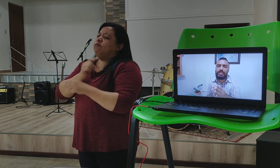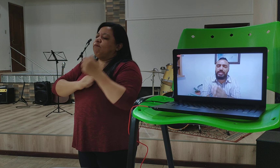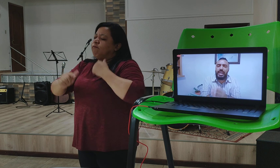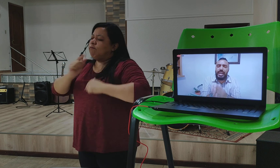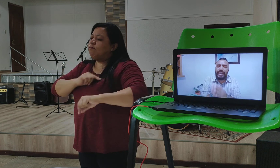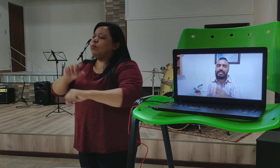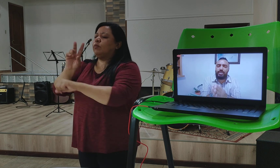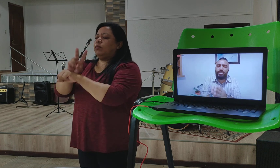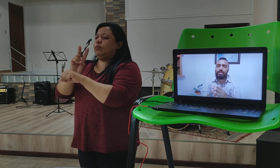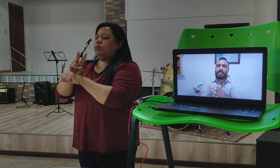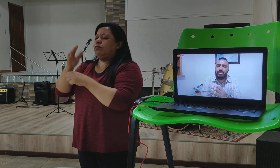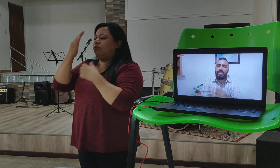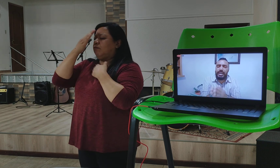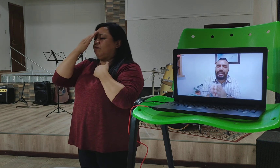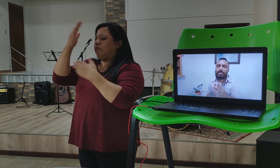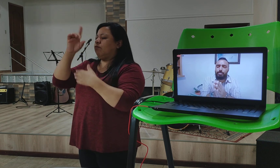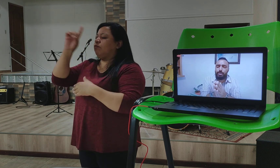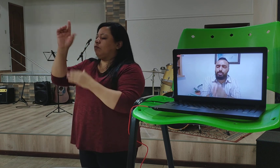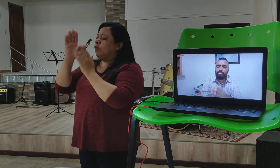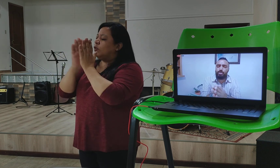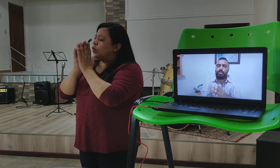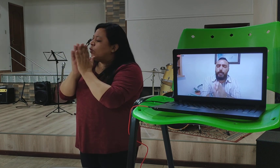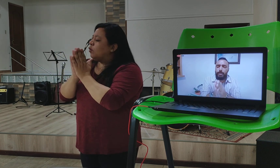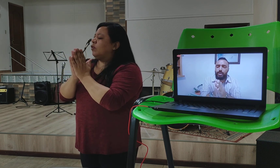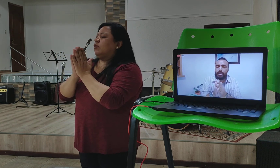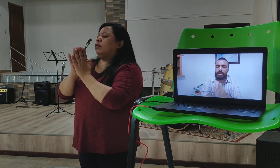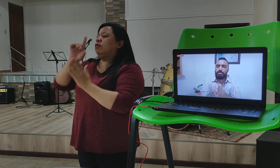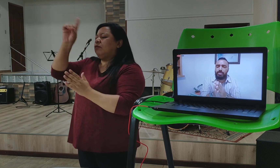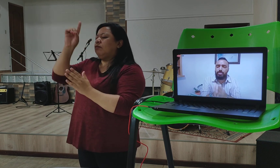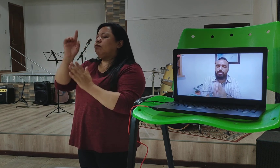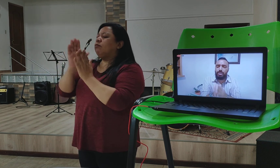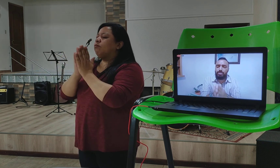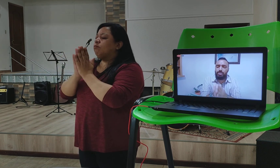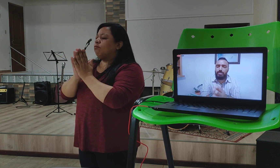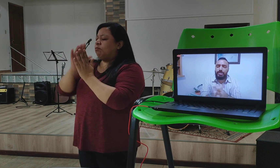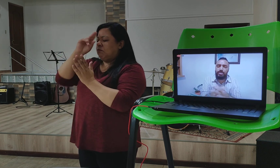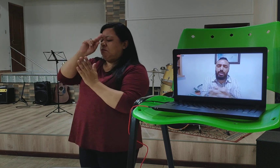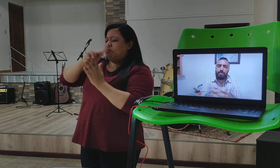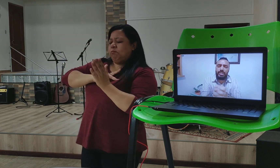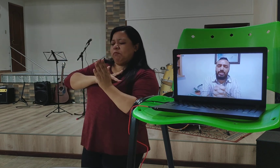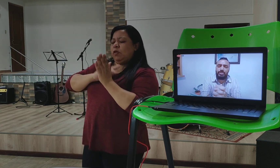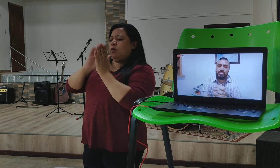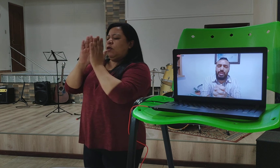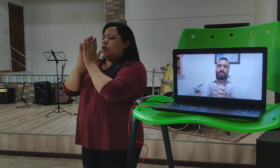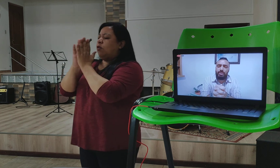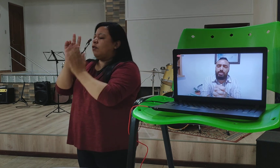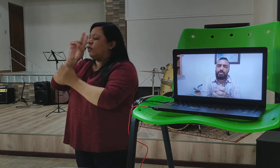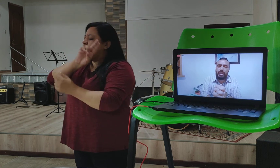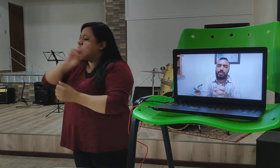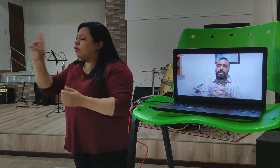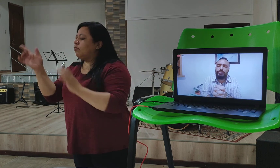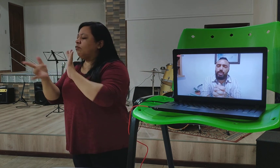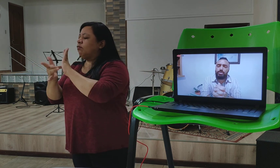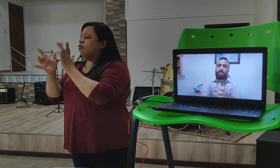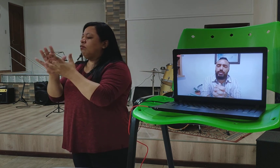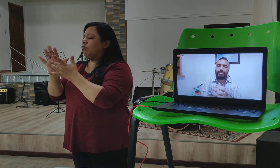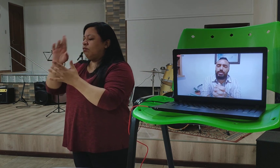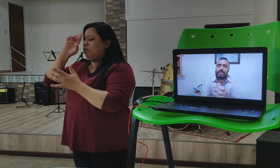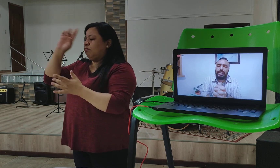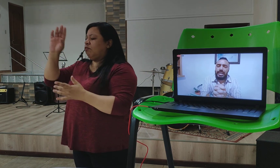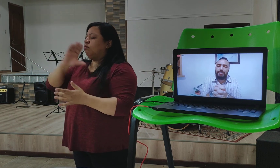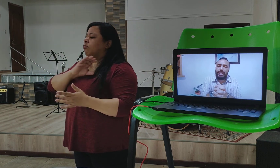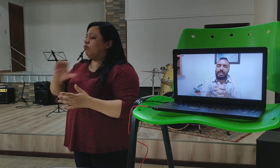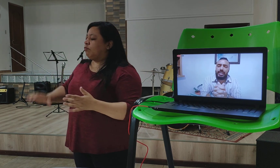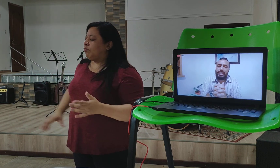nossas vidas. Essa é a nossa oração. Gratos por tudo, porque oramos não no nosso nome, mas no nome de Jesus, nosso Senhor, nosso